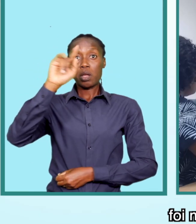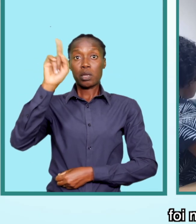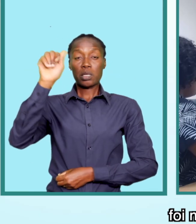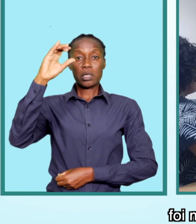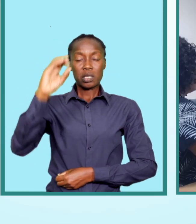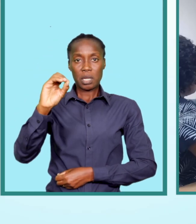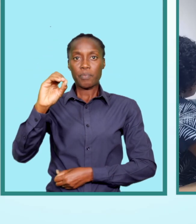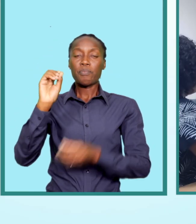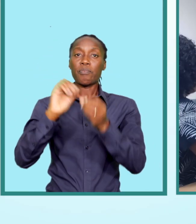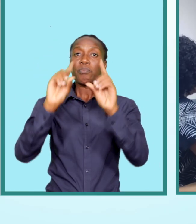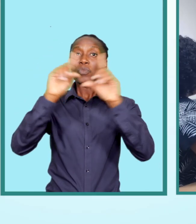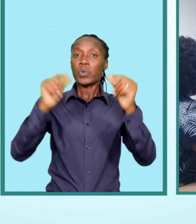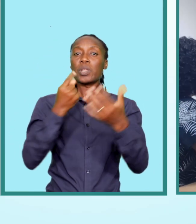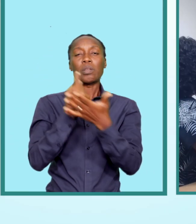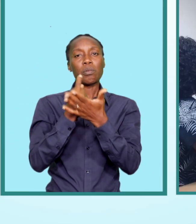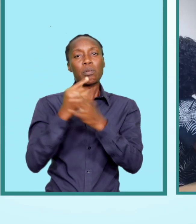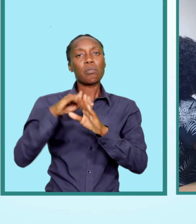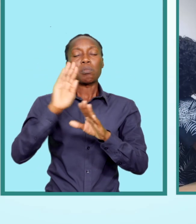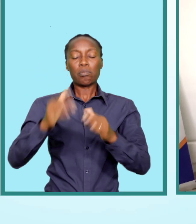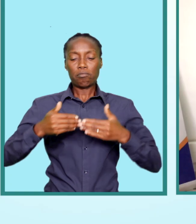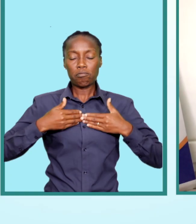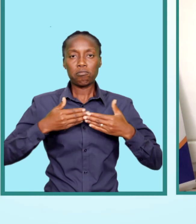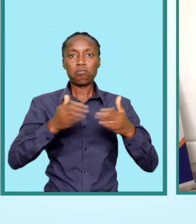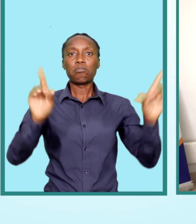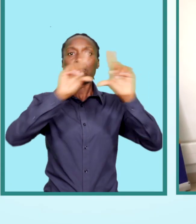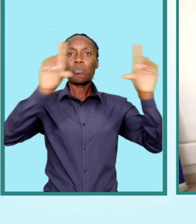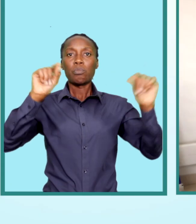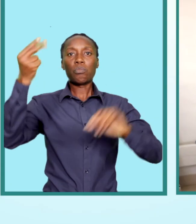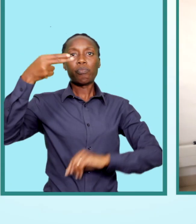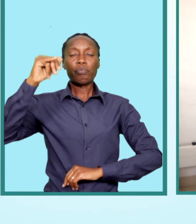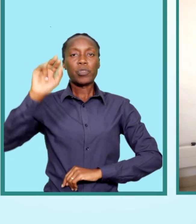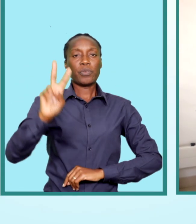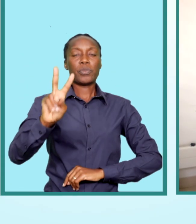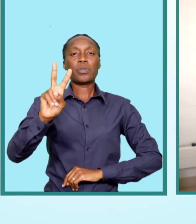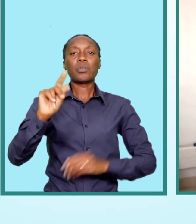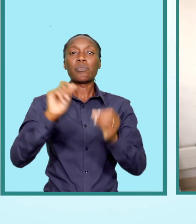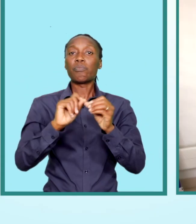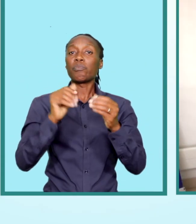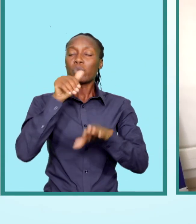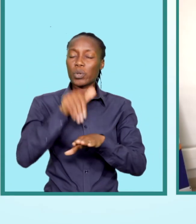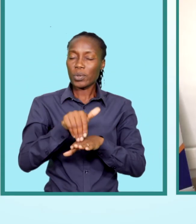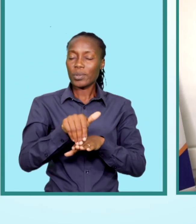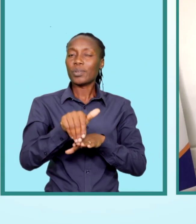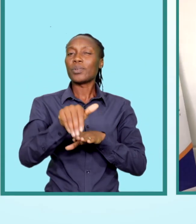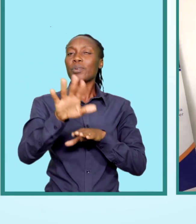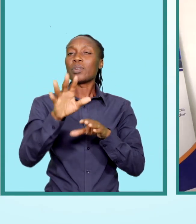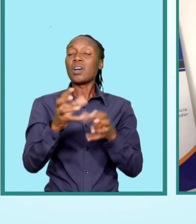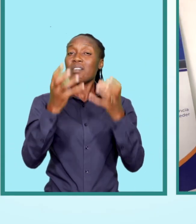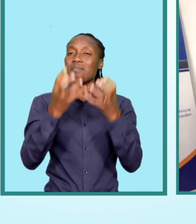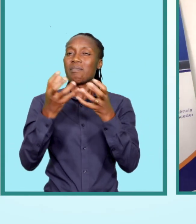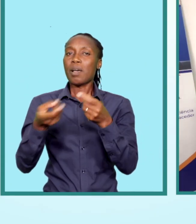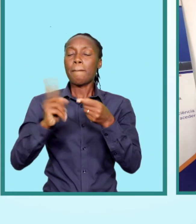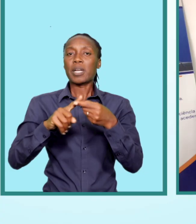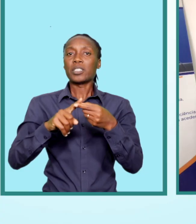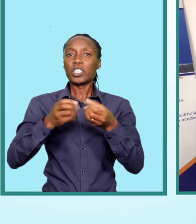Juventude Moçambicana, que defende ser fundamental falar abertamente sobre o HIV, numa altura em que ainda há muito